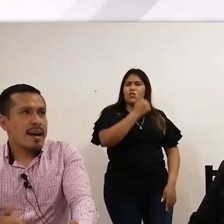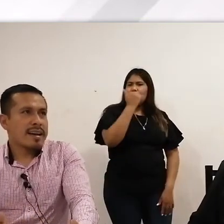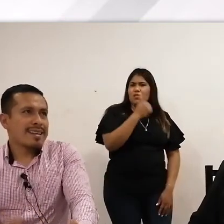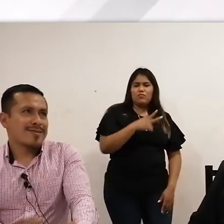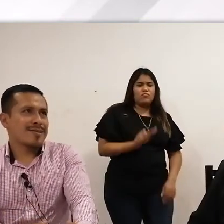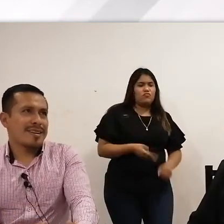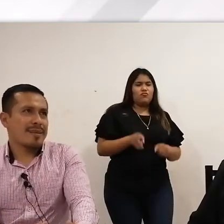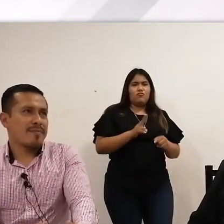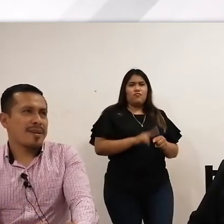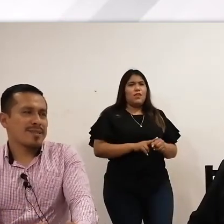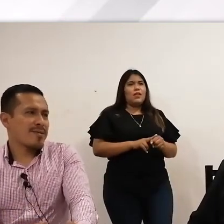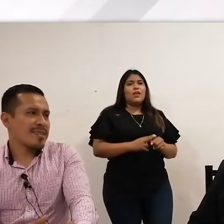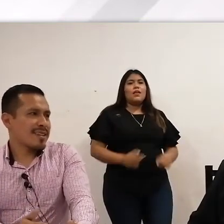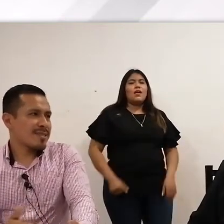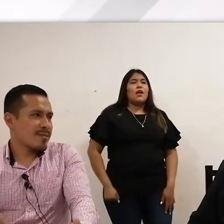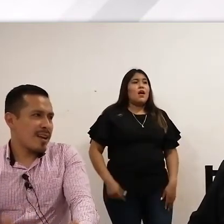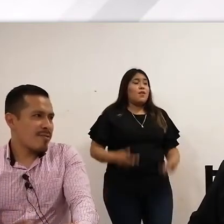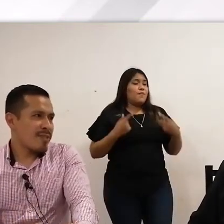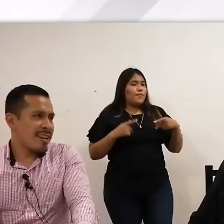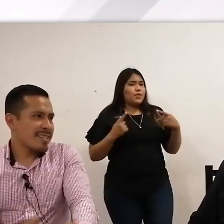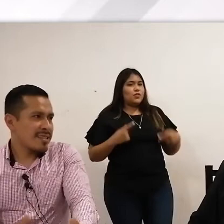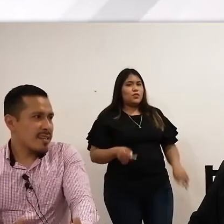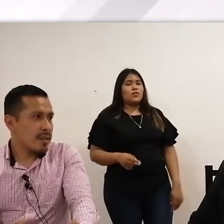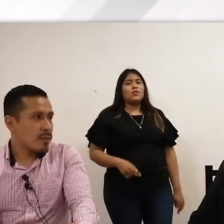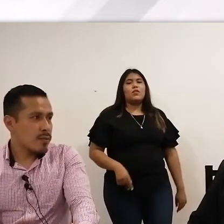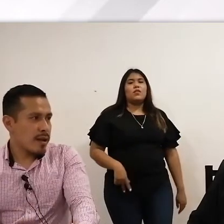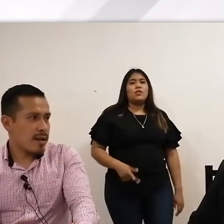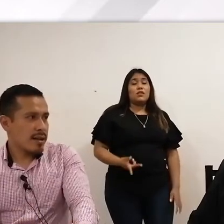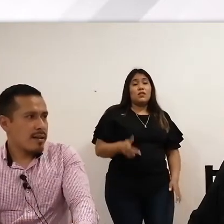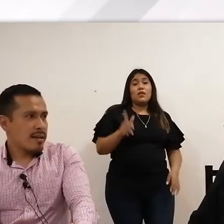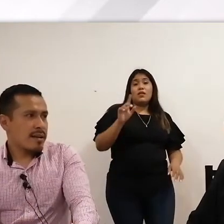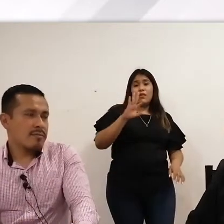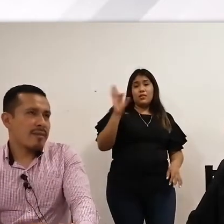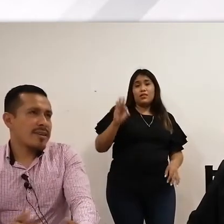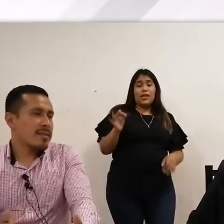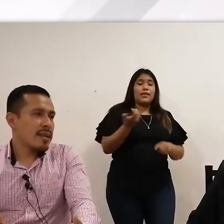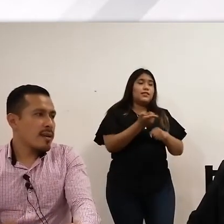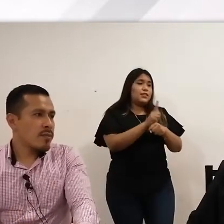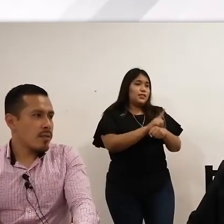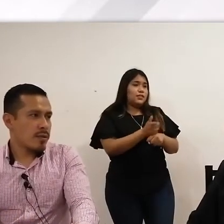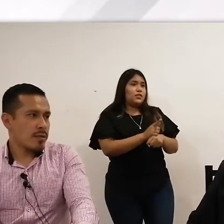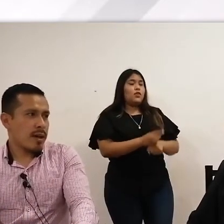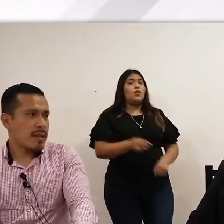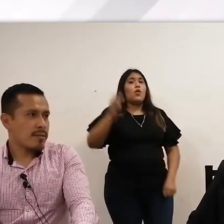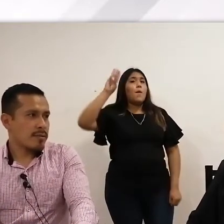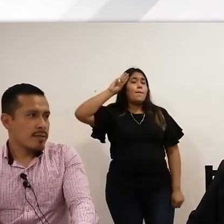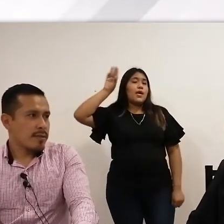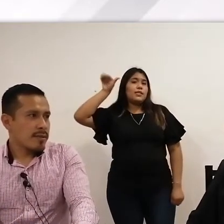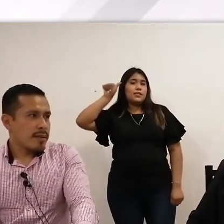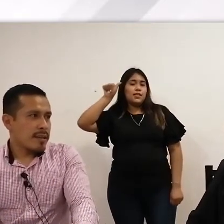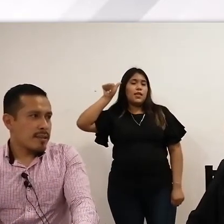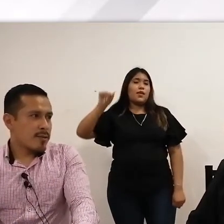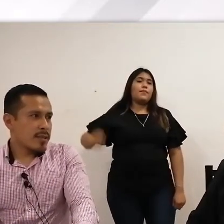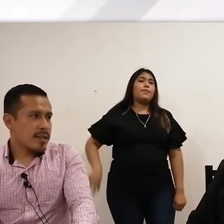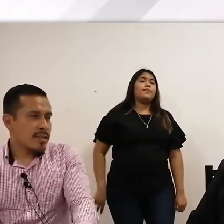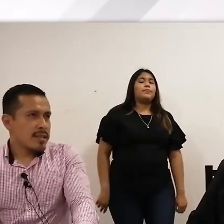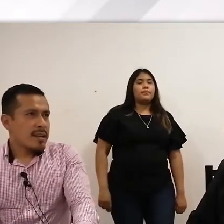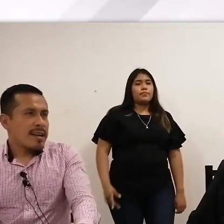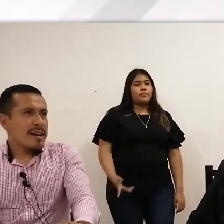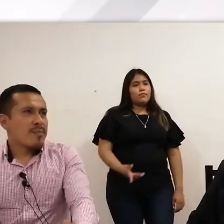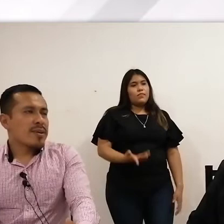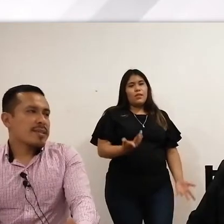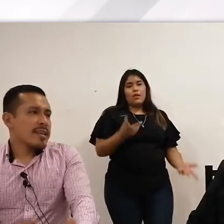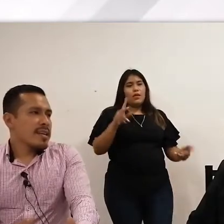normal. Hay casos de personas que estudiaron una licenciatura, una maestría, un doctorado.